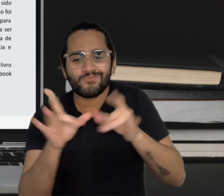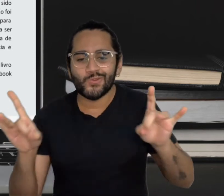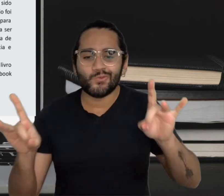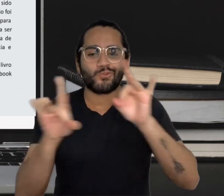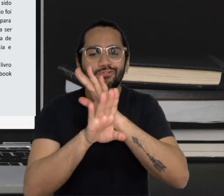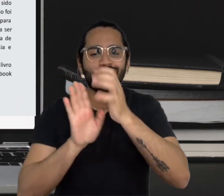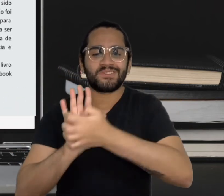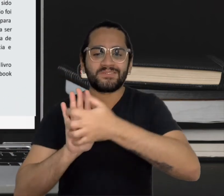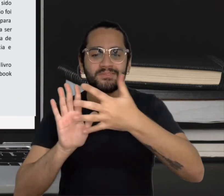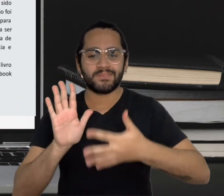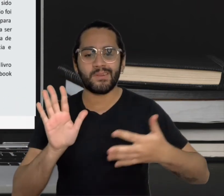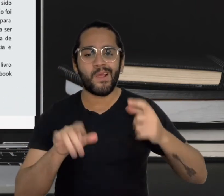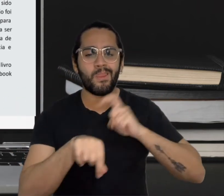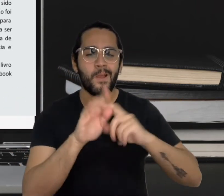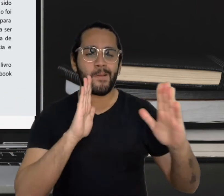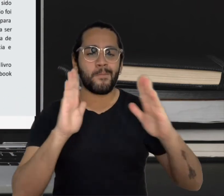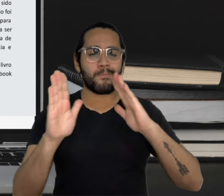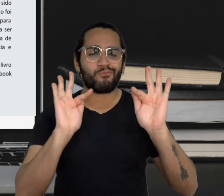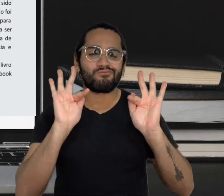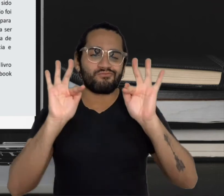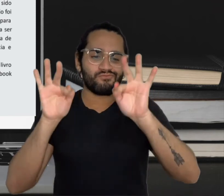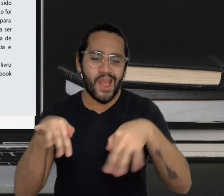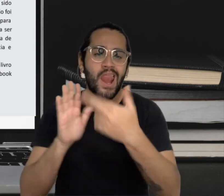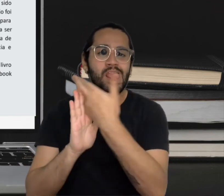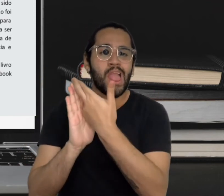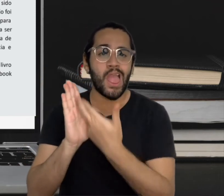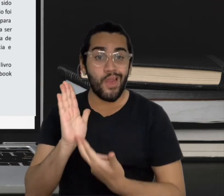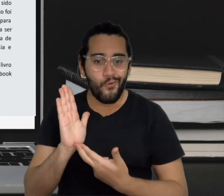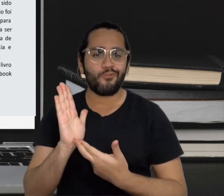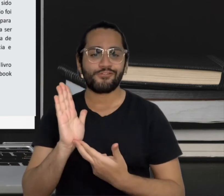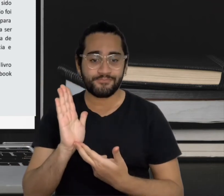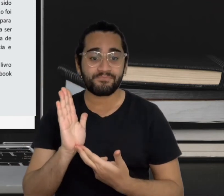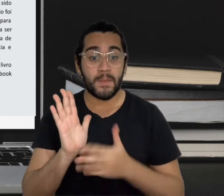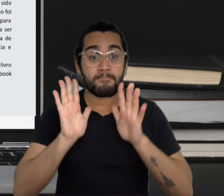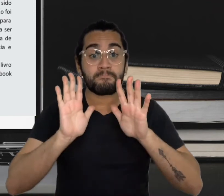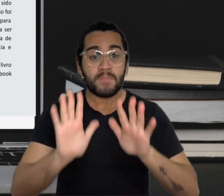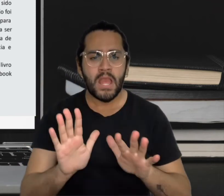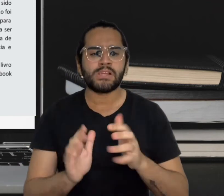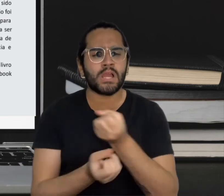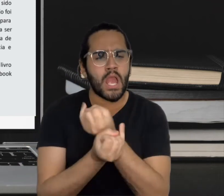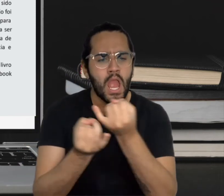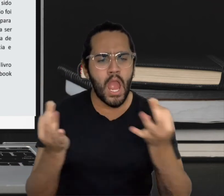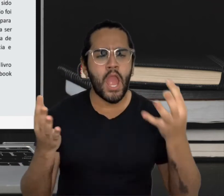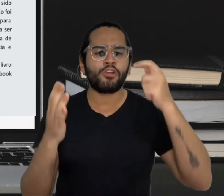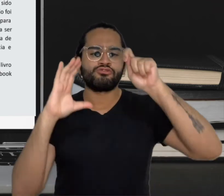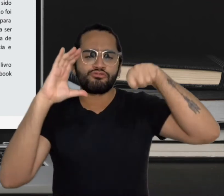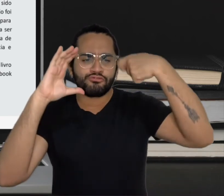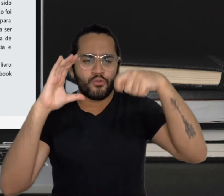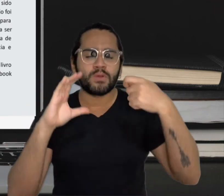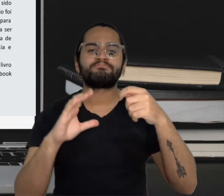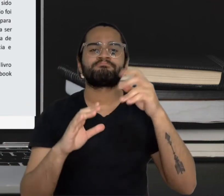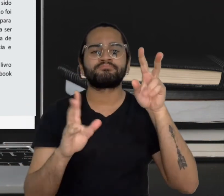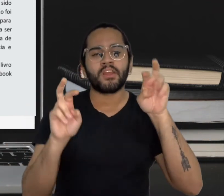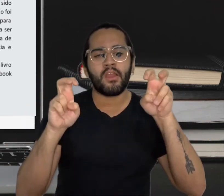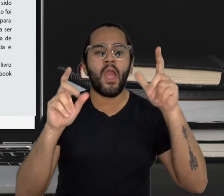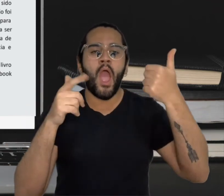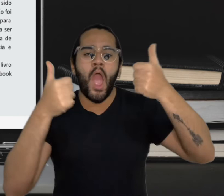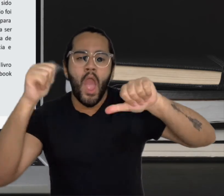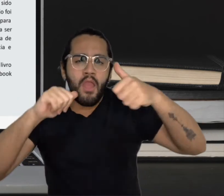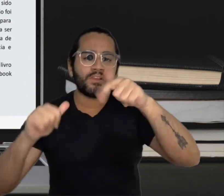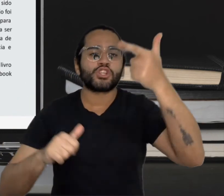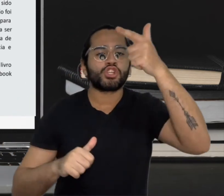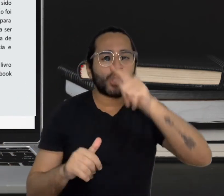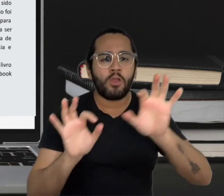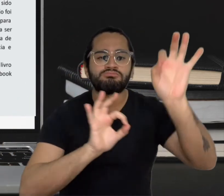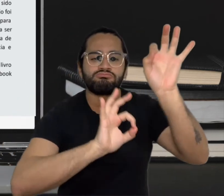e-book a tempo da finalização deste relatório, mas assim, alguns vídeos acabaram sendo regravados e